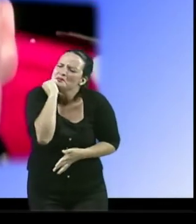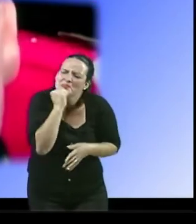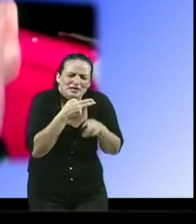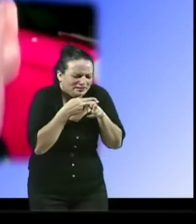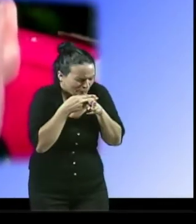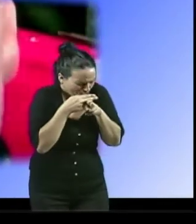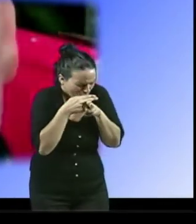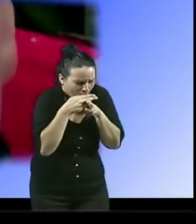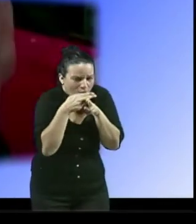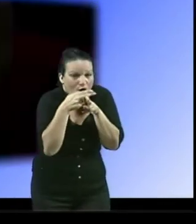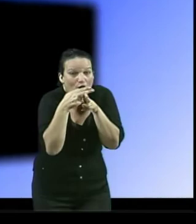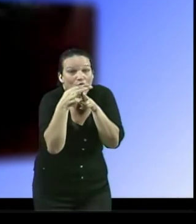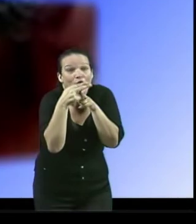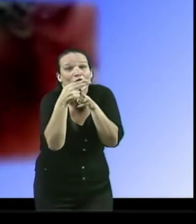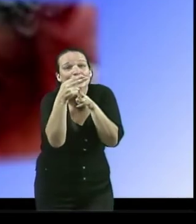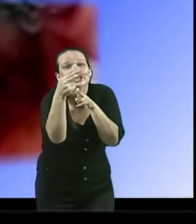tus